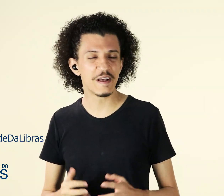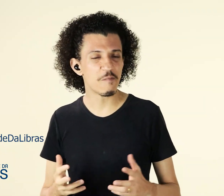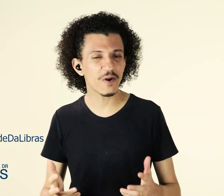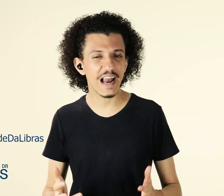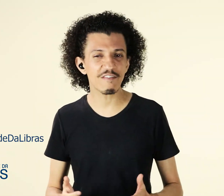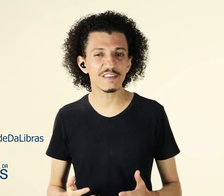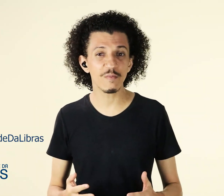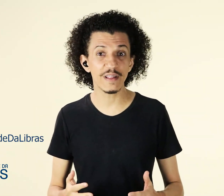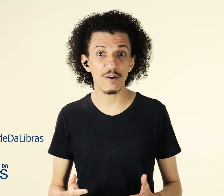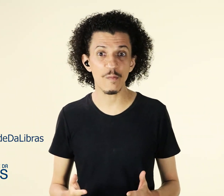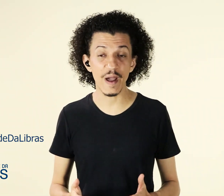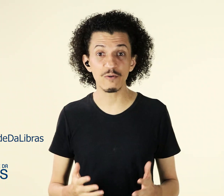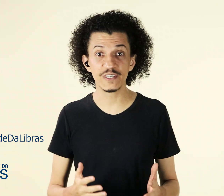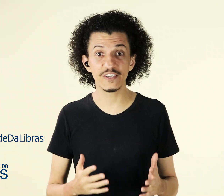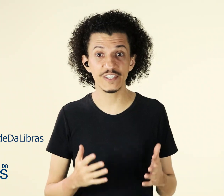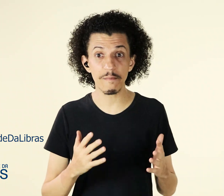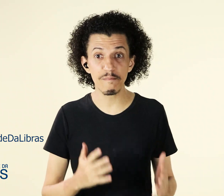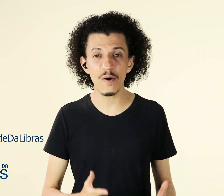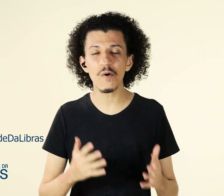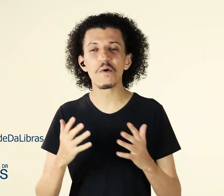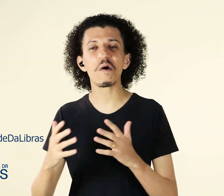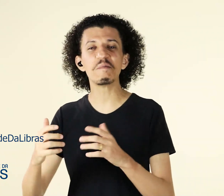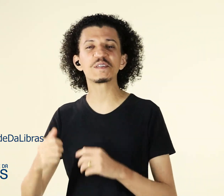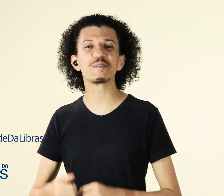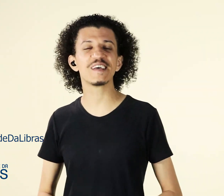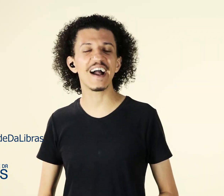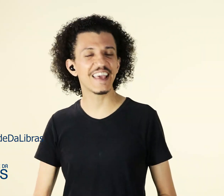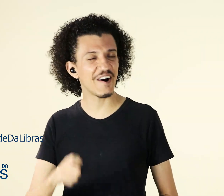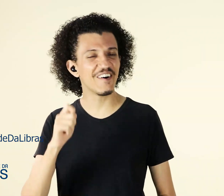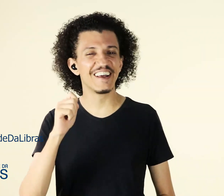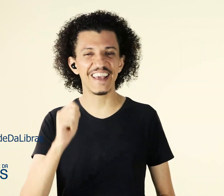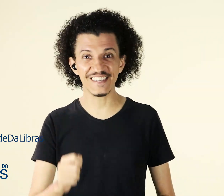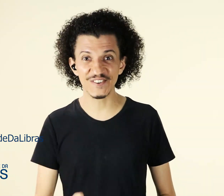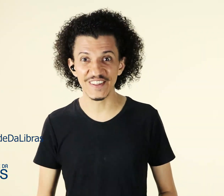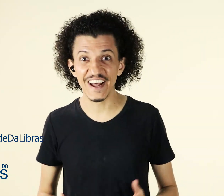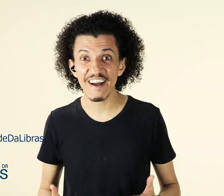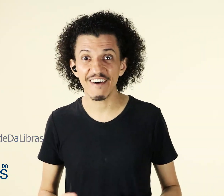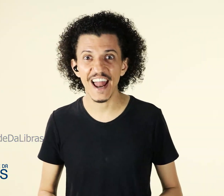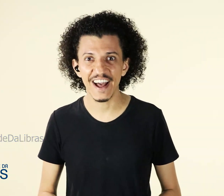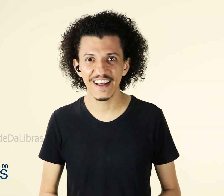porque lá você vai poder acompanhar o dia a dia meu com a minha esposa Raquel, que é surda. Vai lá!